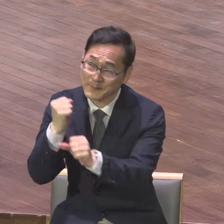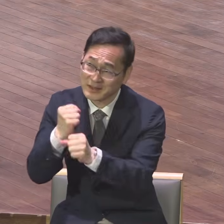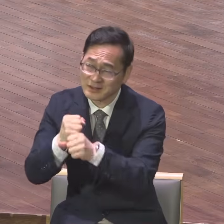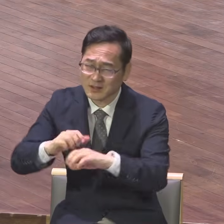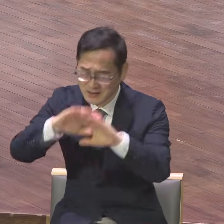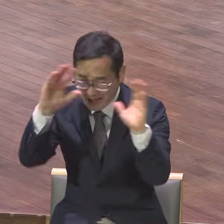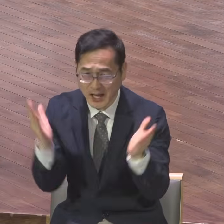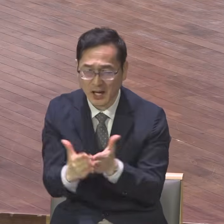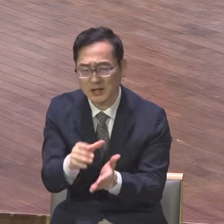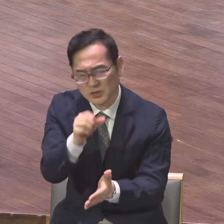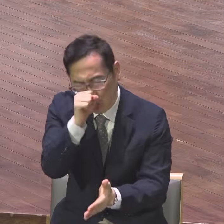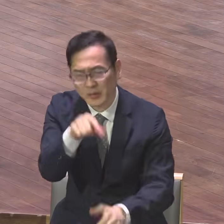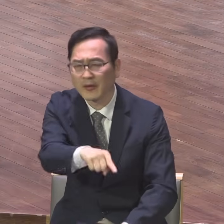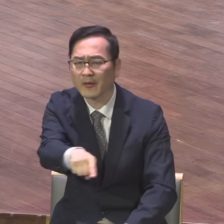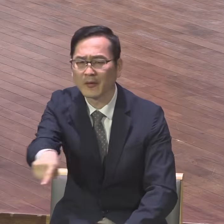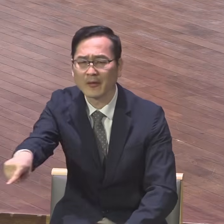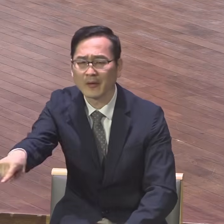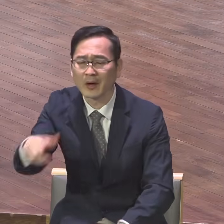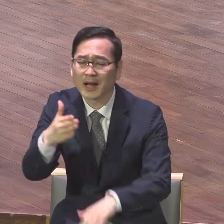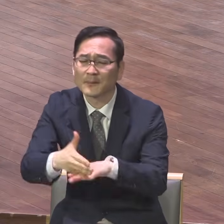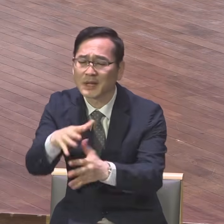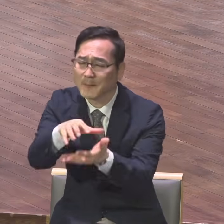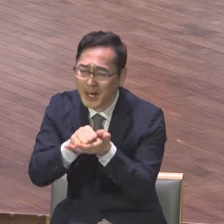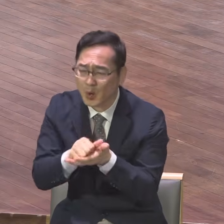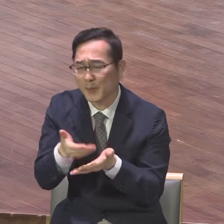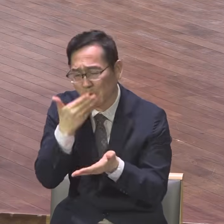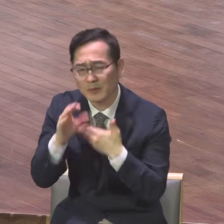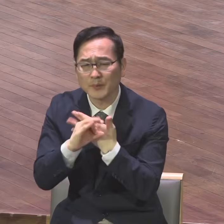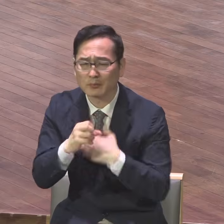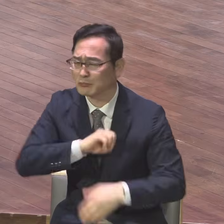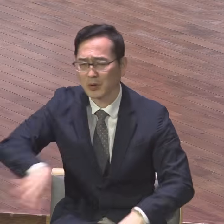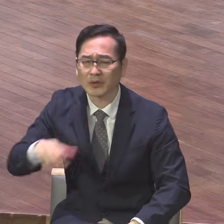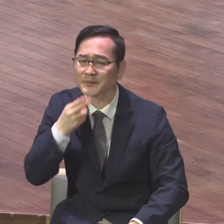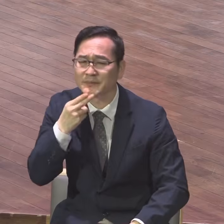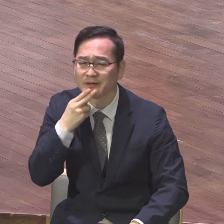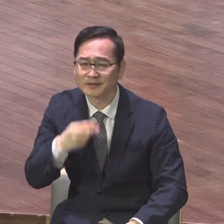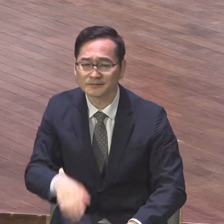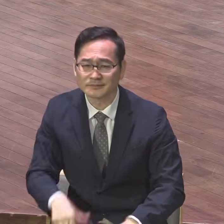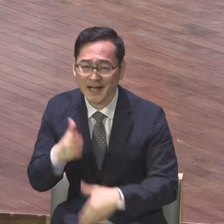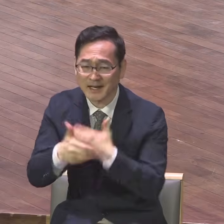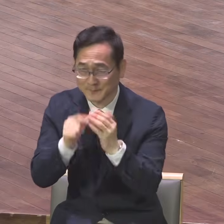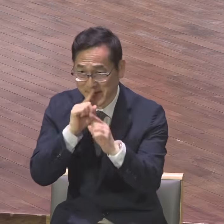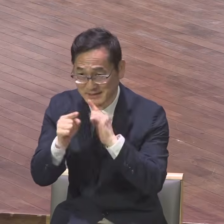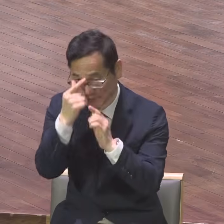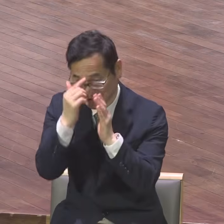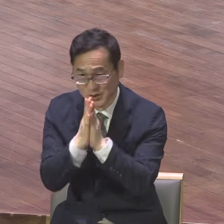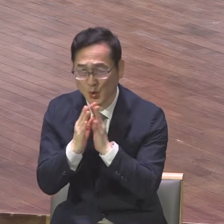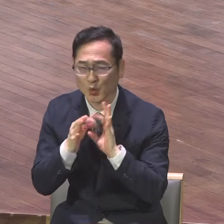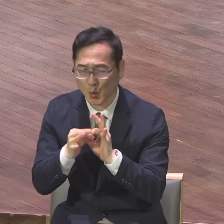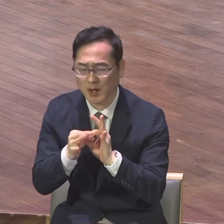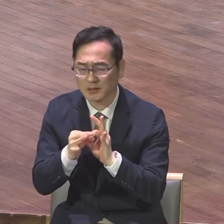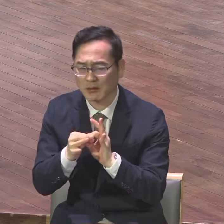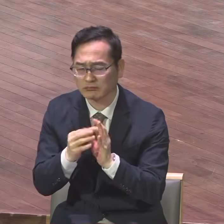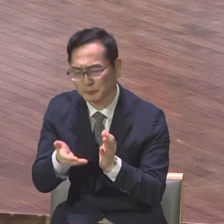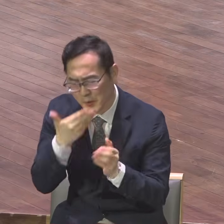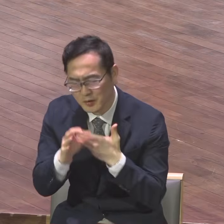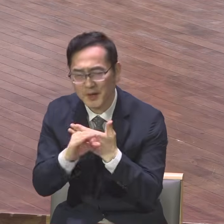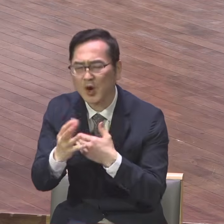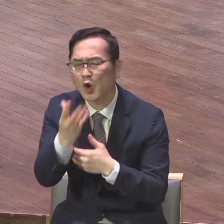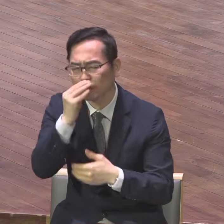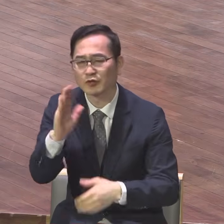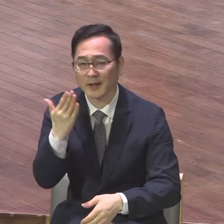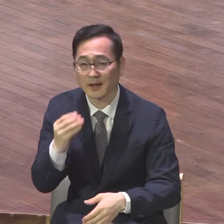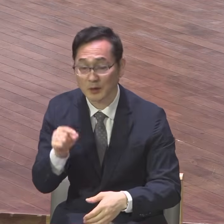것이 선함에 감사함으로 받으면 버릴 것이 없나니 하나님의 말씀과 기도로 거룩하여 짐이라. 네가 이것으로